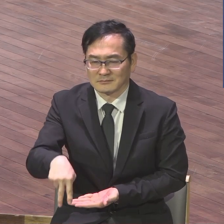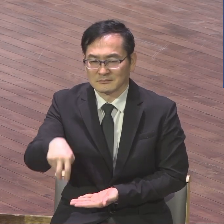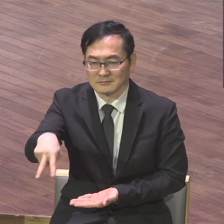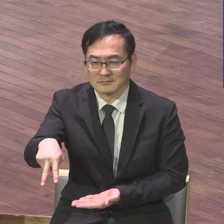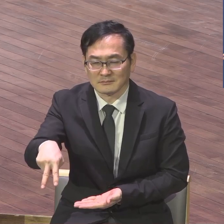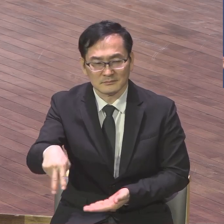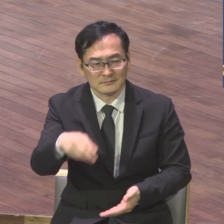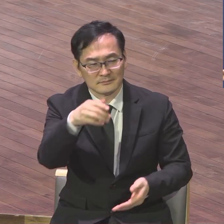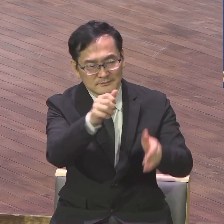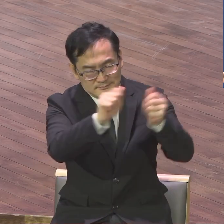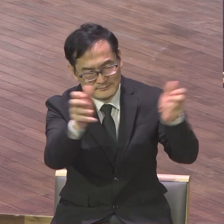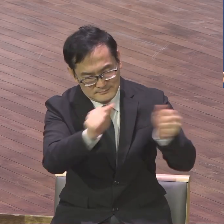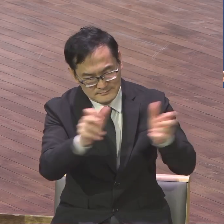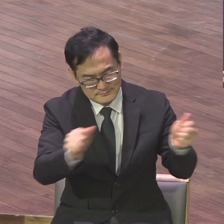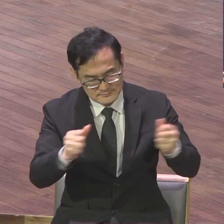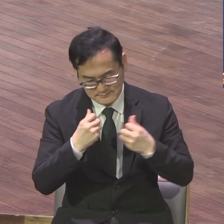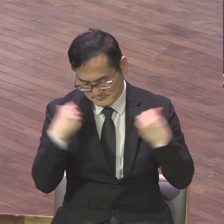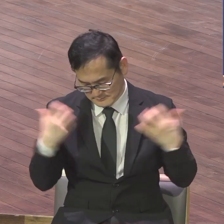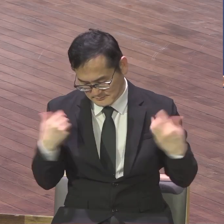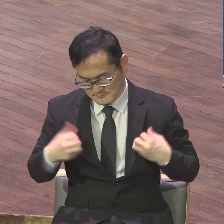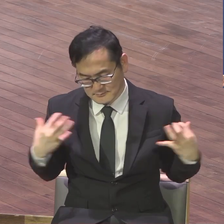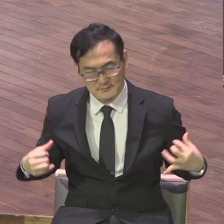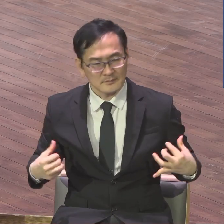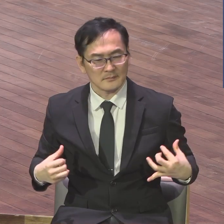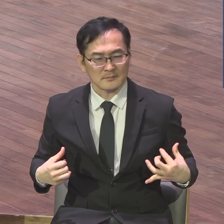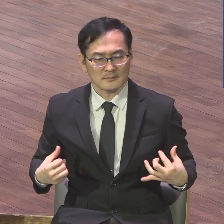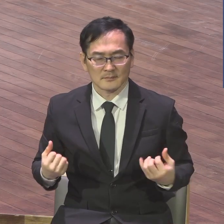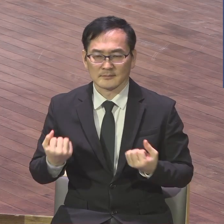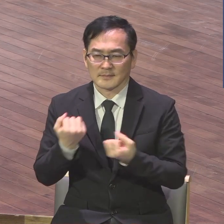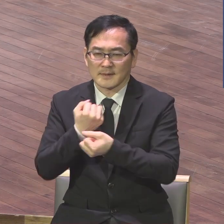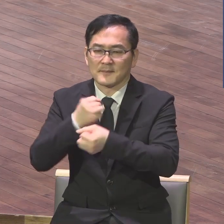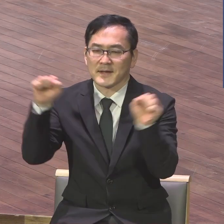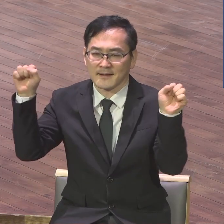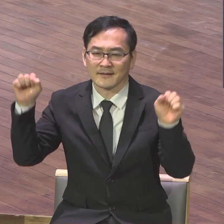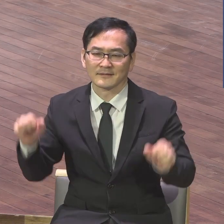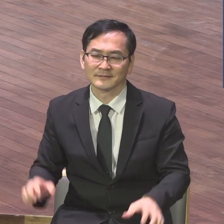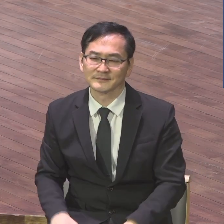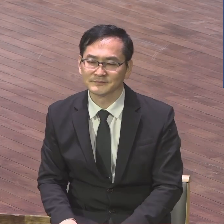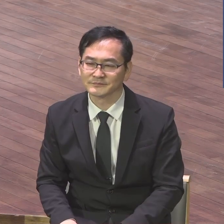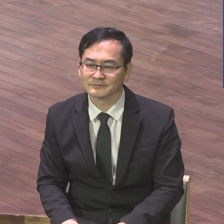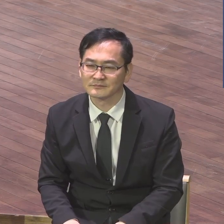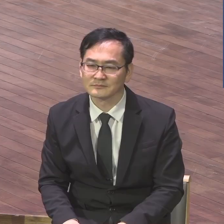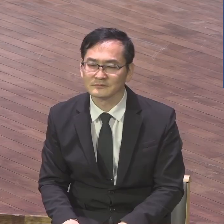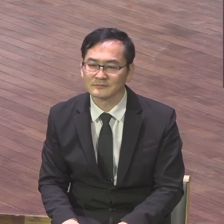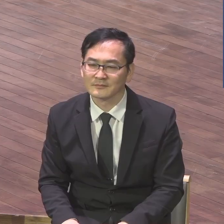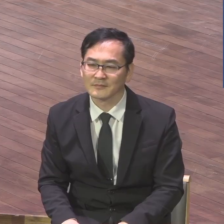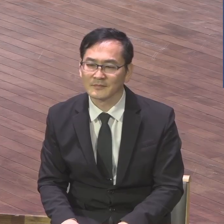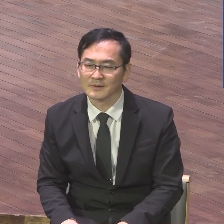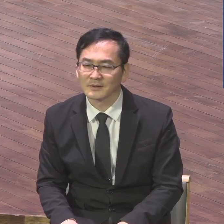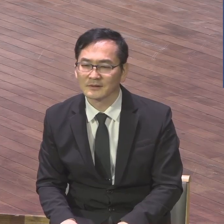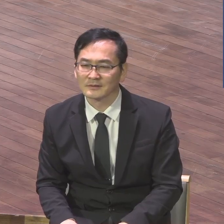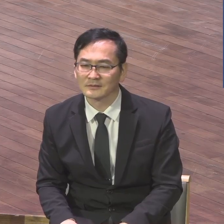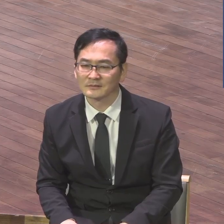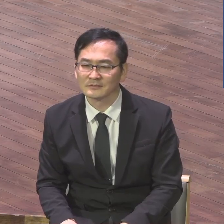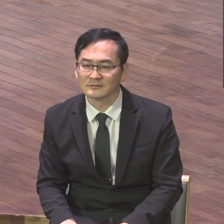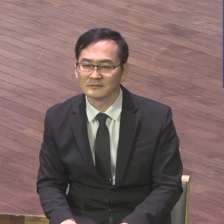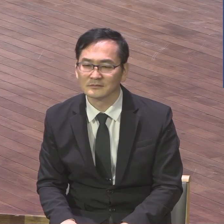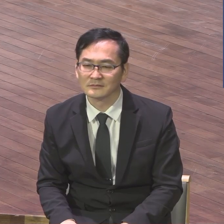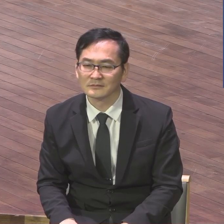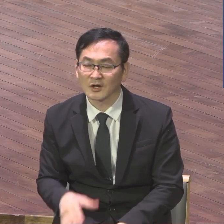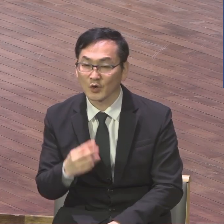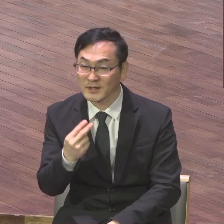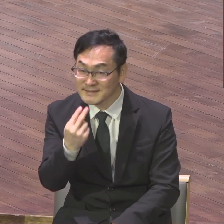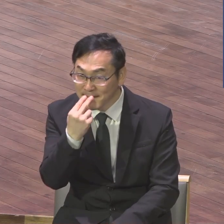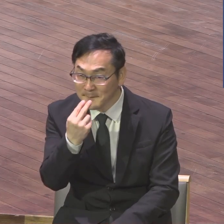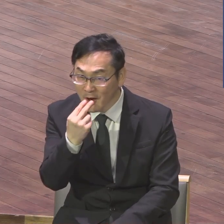수의를 풀어줘 자유롭게 다니게 했다. 이 예수님의 나사로에게 생명의 자유를